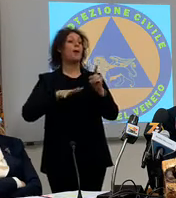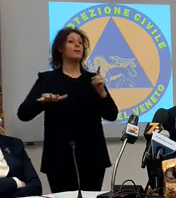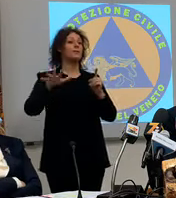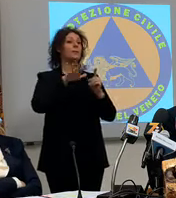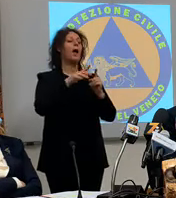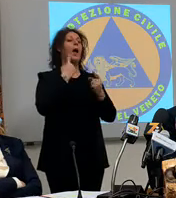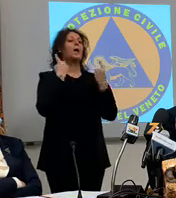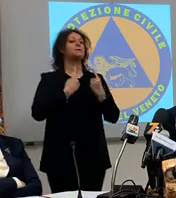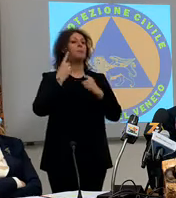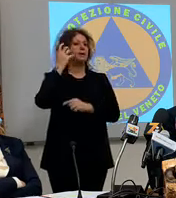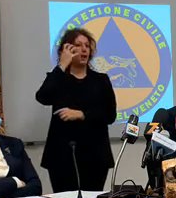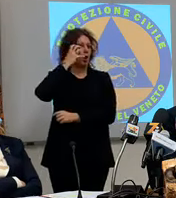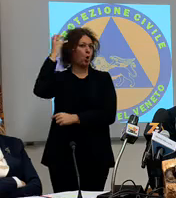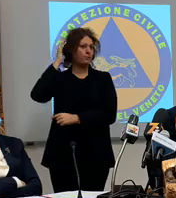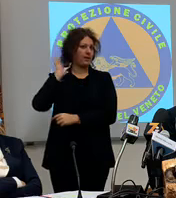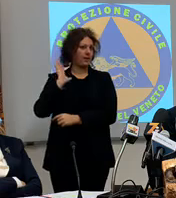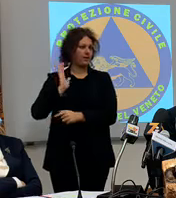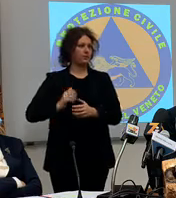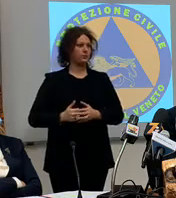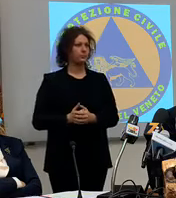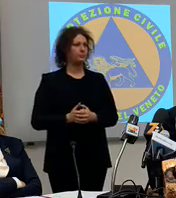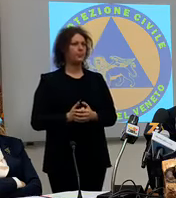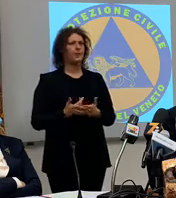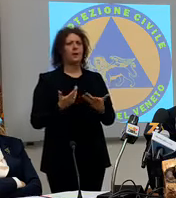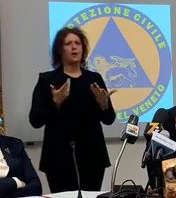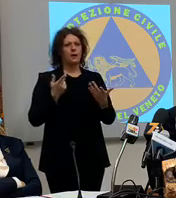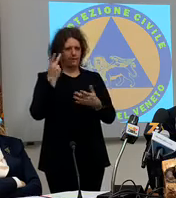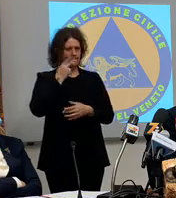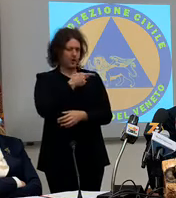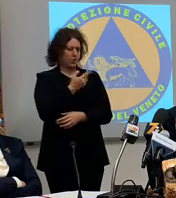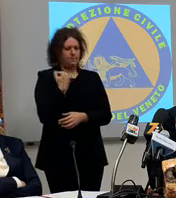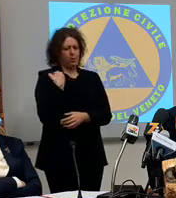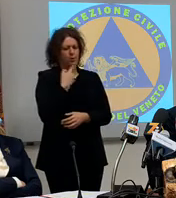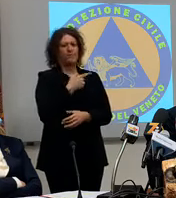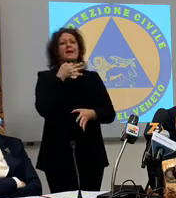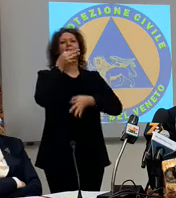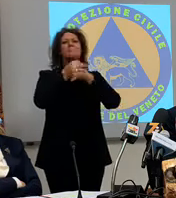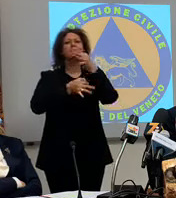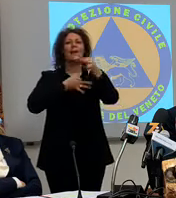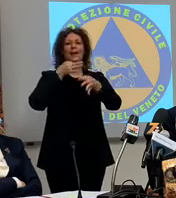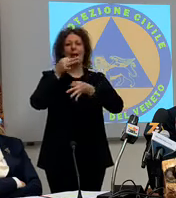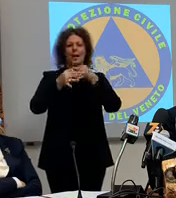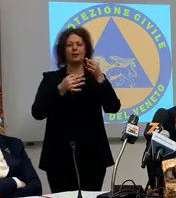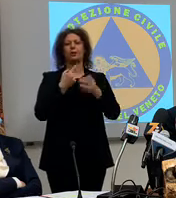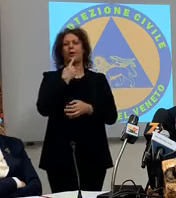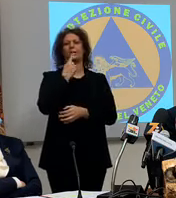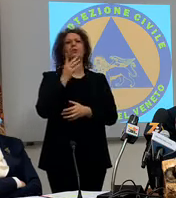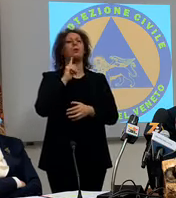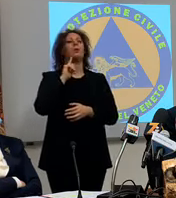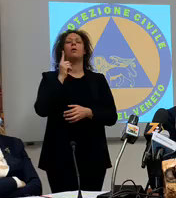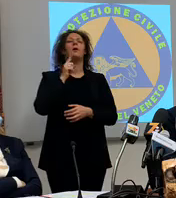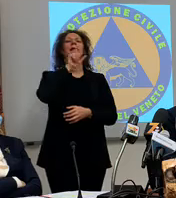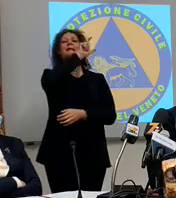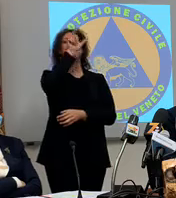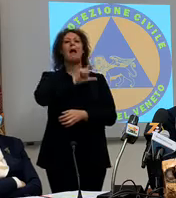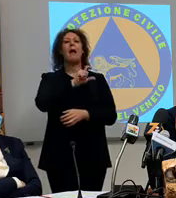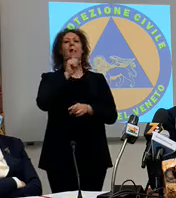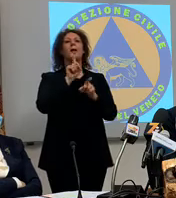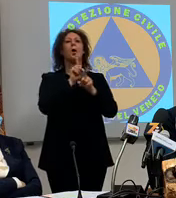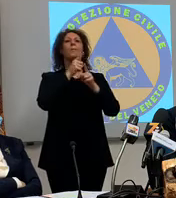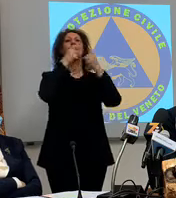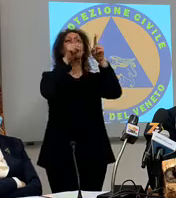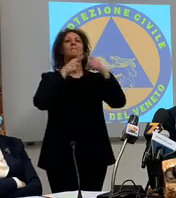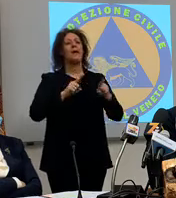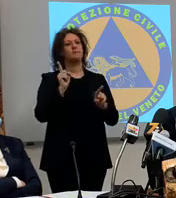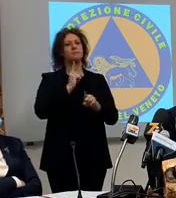io prendo atto della sua spiegazione lei ha detto non dobbiamo procedere in ordine sparso se ci sono